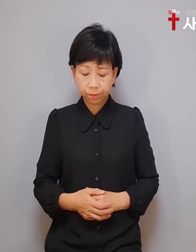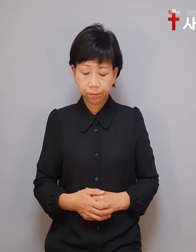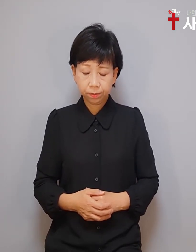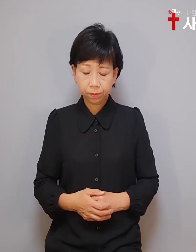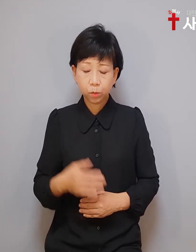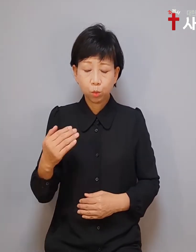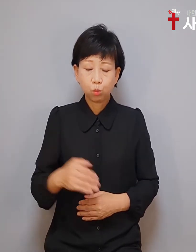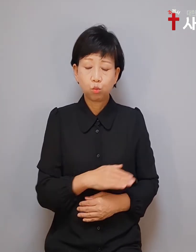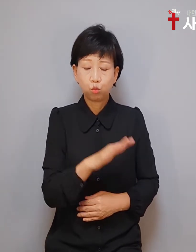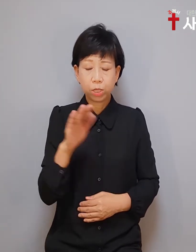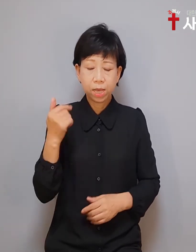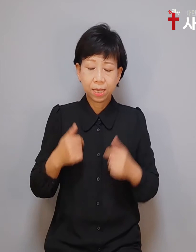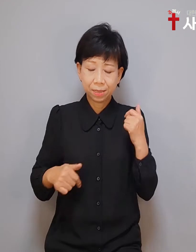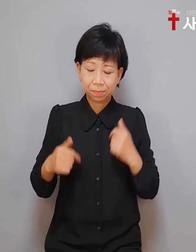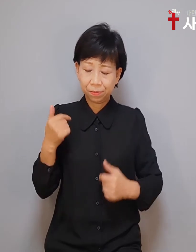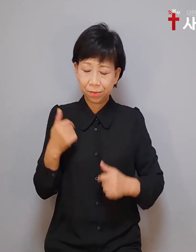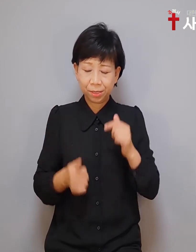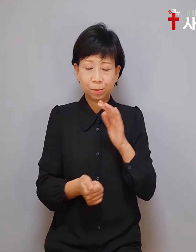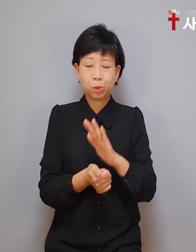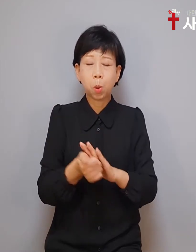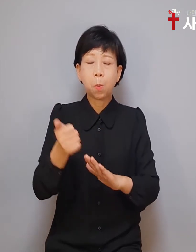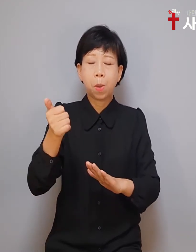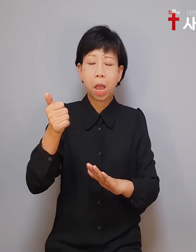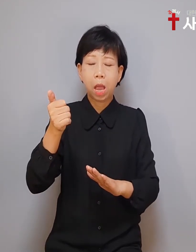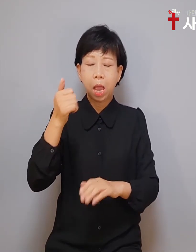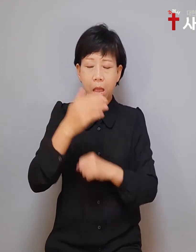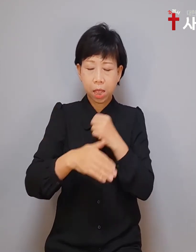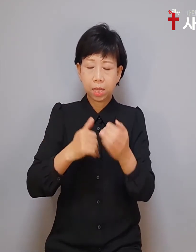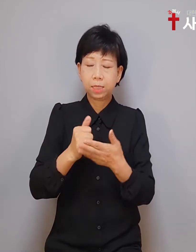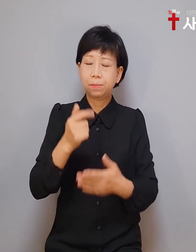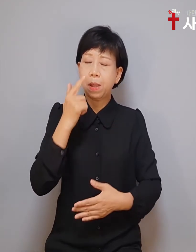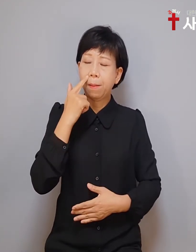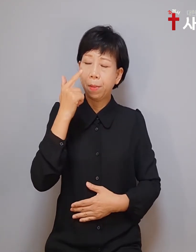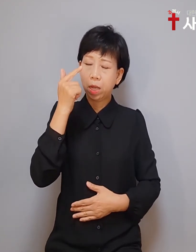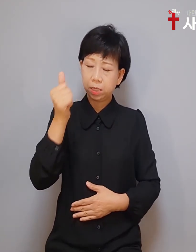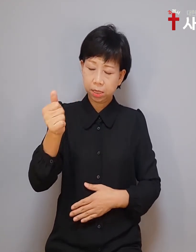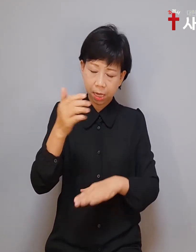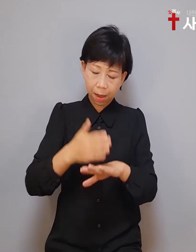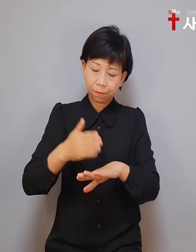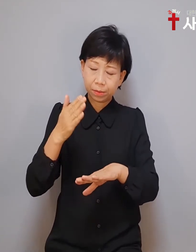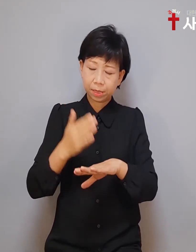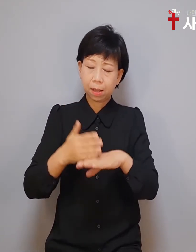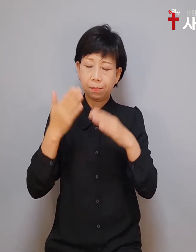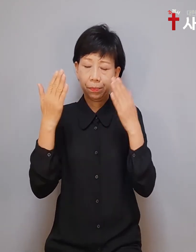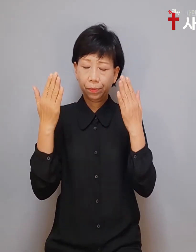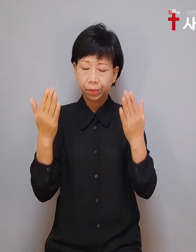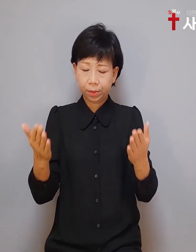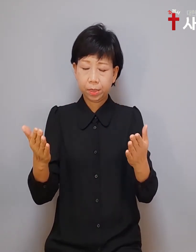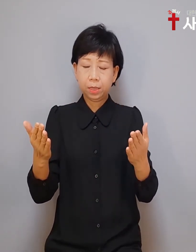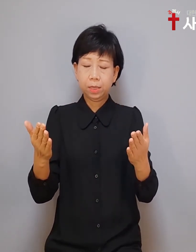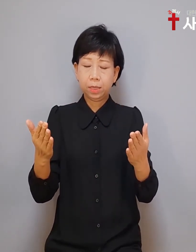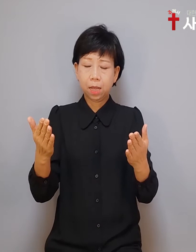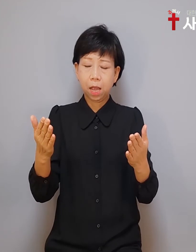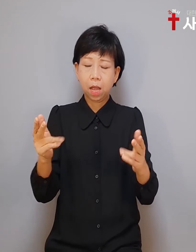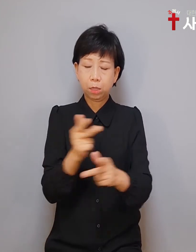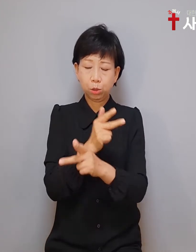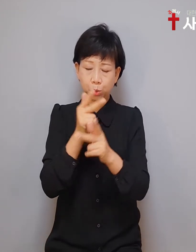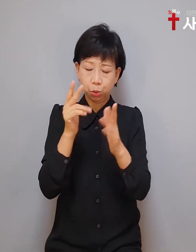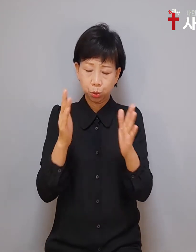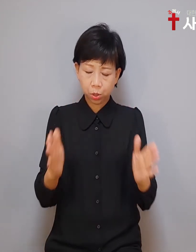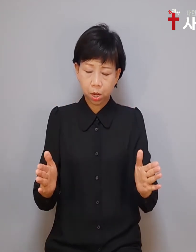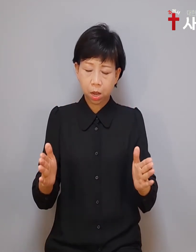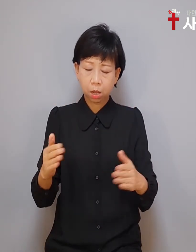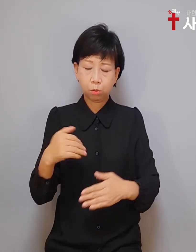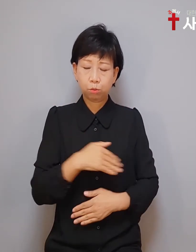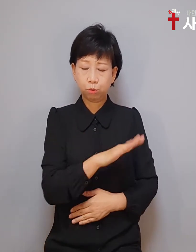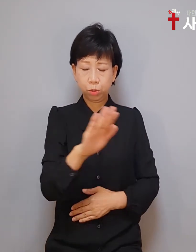우리의 기쁨과 소망이 되시는 하나님 아버지 감사합니다. 한 주일 동안도 저희들의